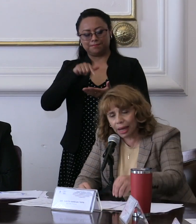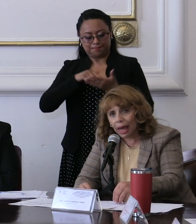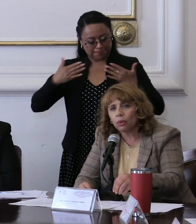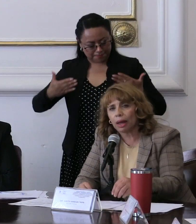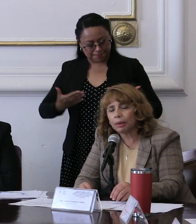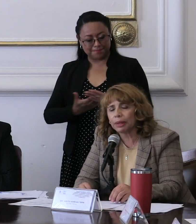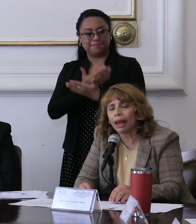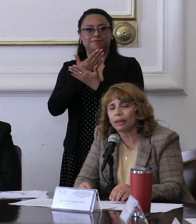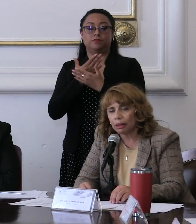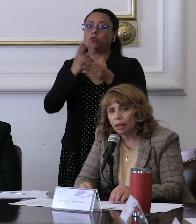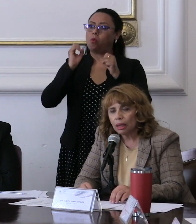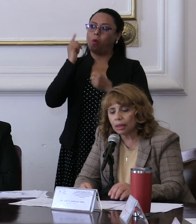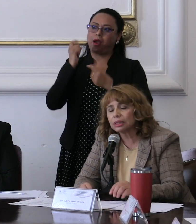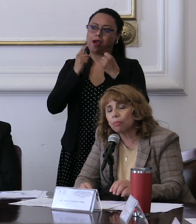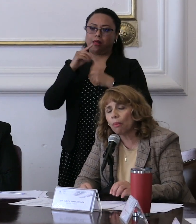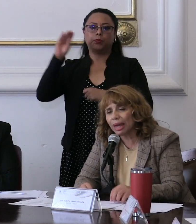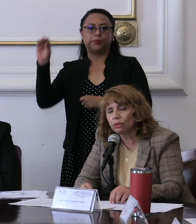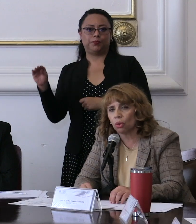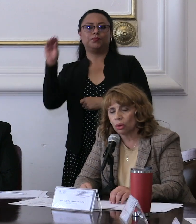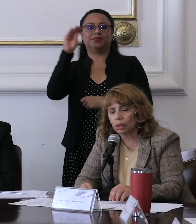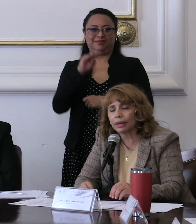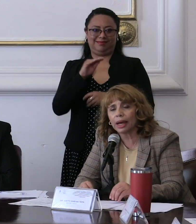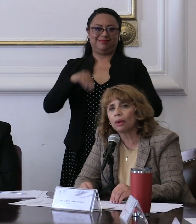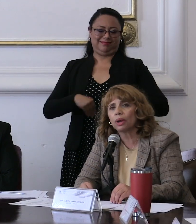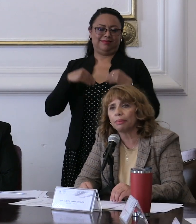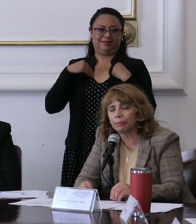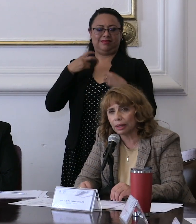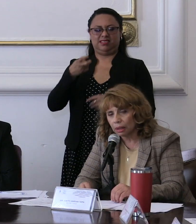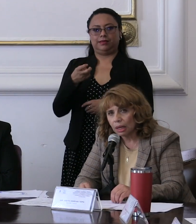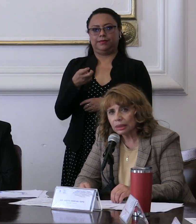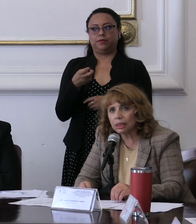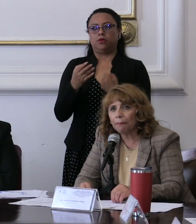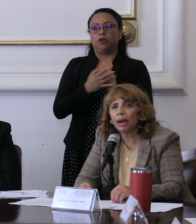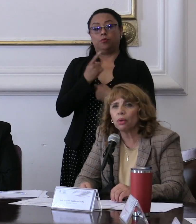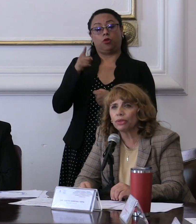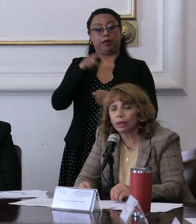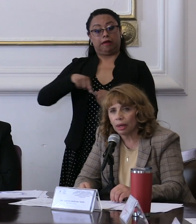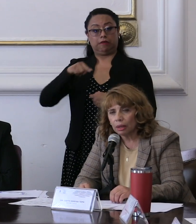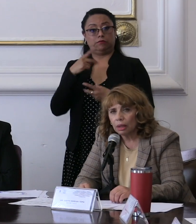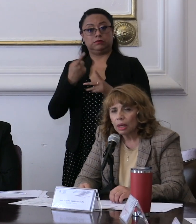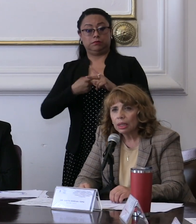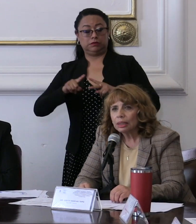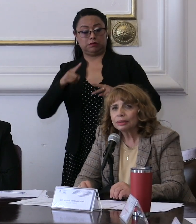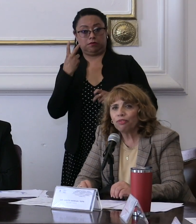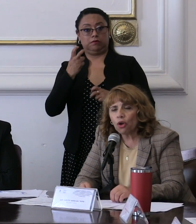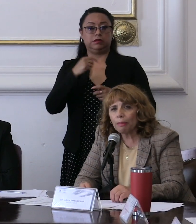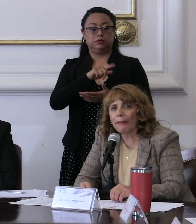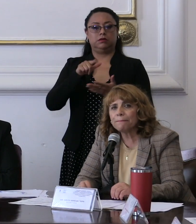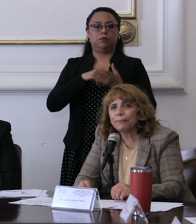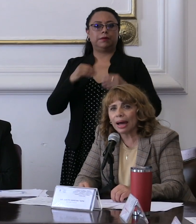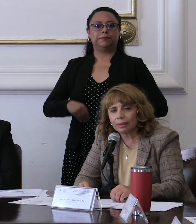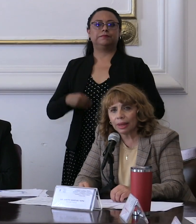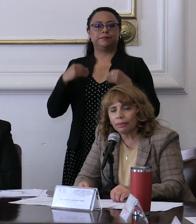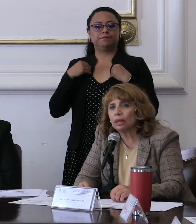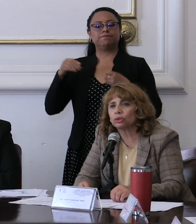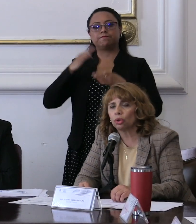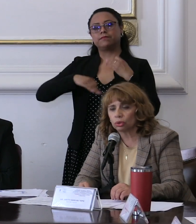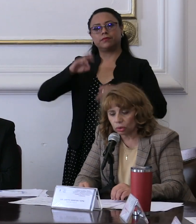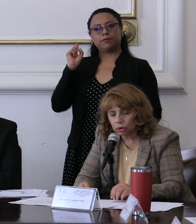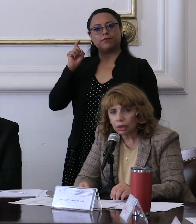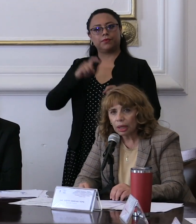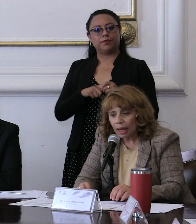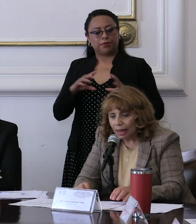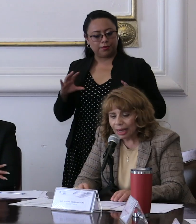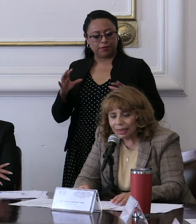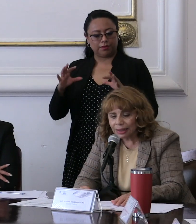que llegaron a vivir ahí. Y desde el momento que llegaron a vivir, siempre lo dije, forman parte de